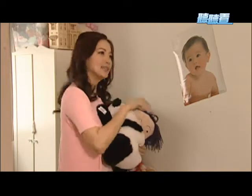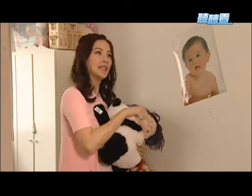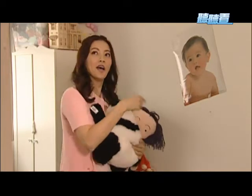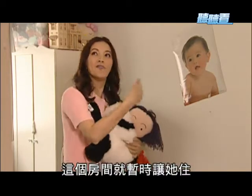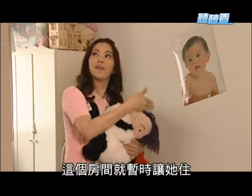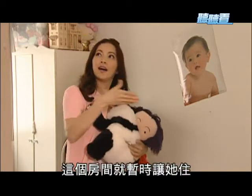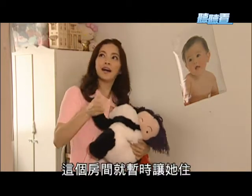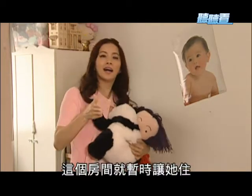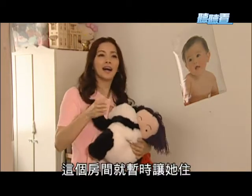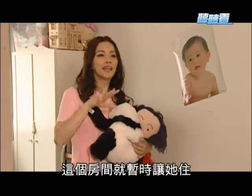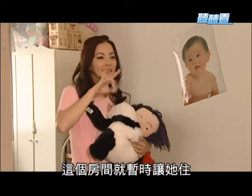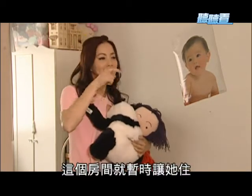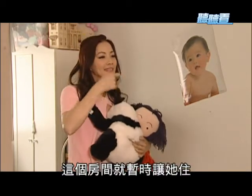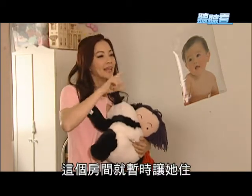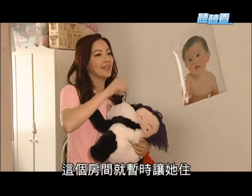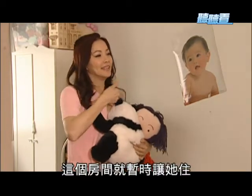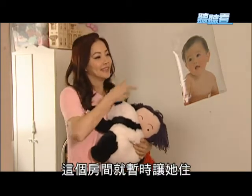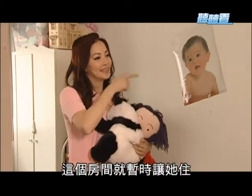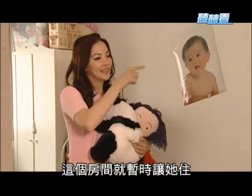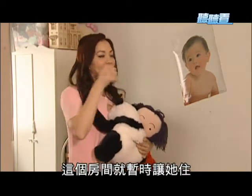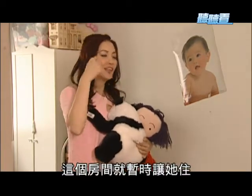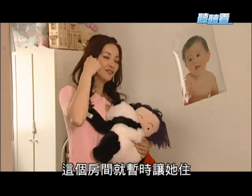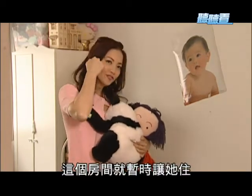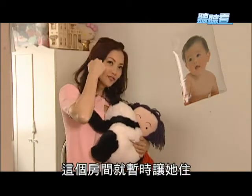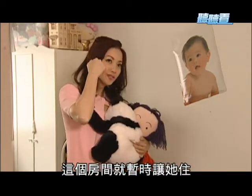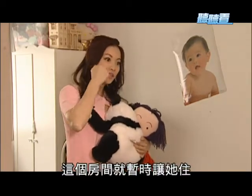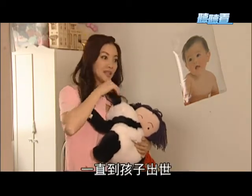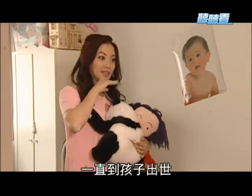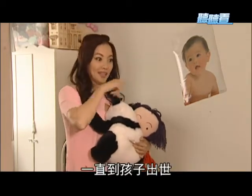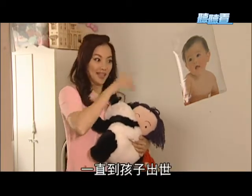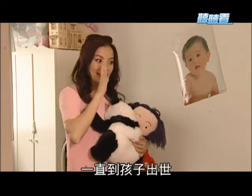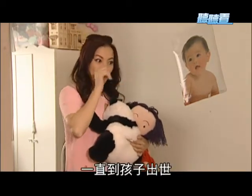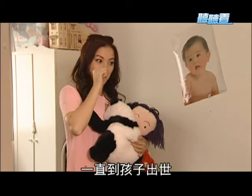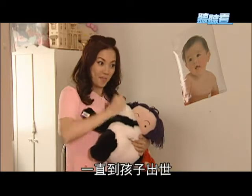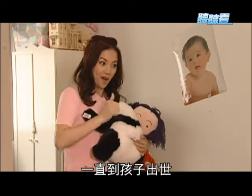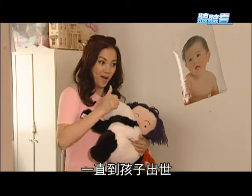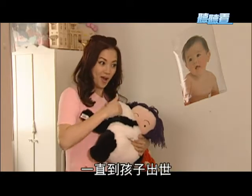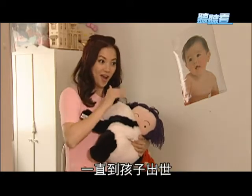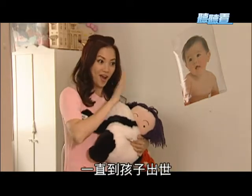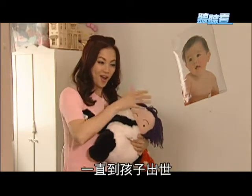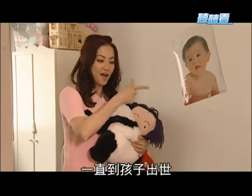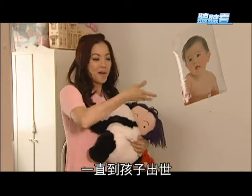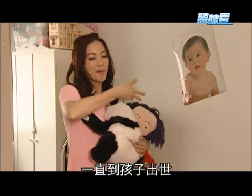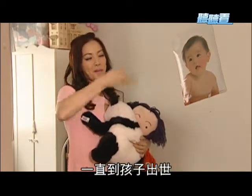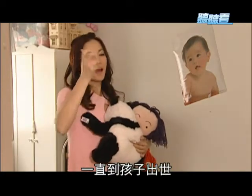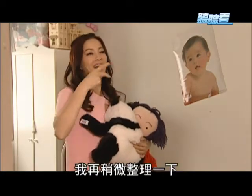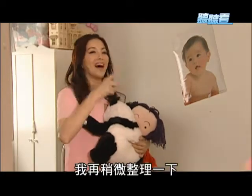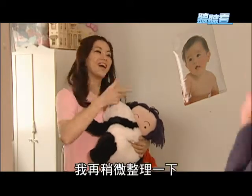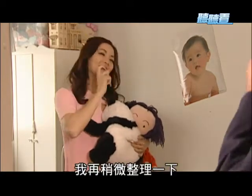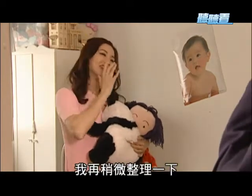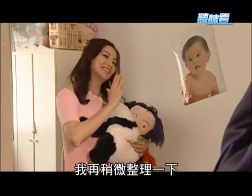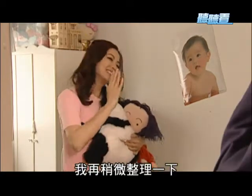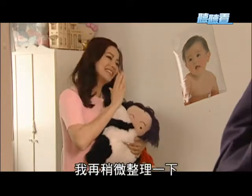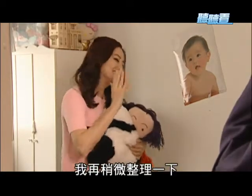这个房间呢，就暂时让她住，一直到孩子出世，我再稍微整理一下啊。